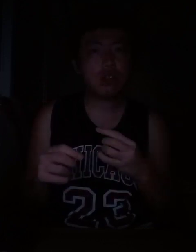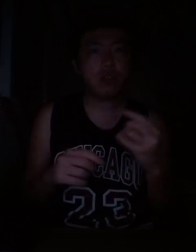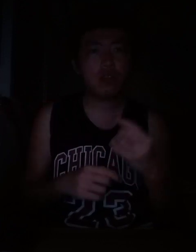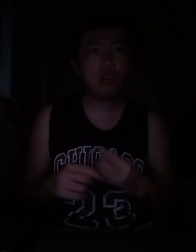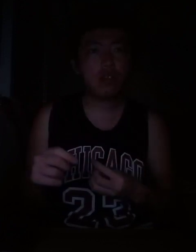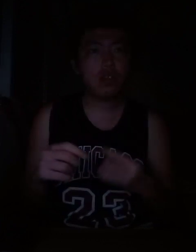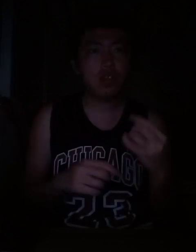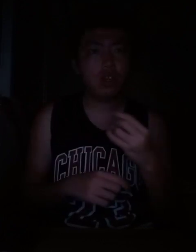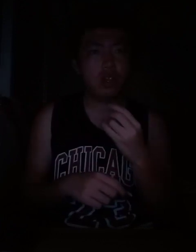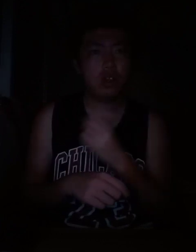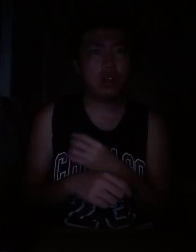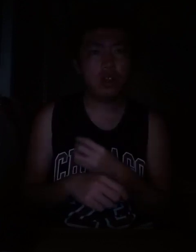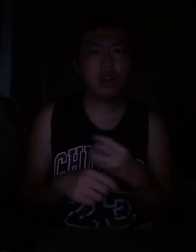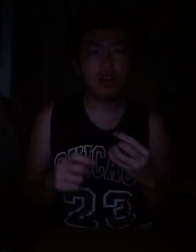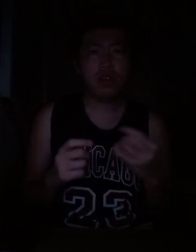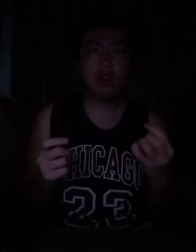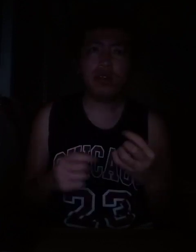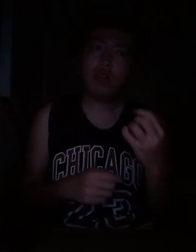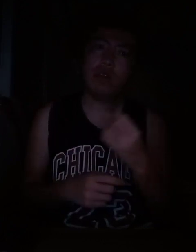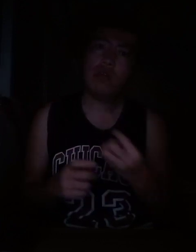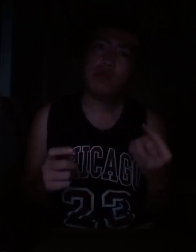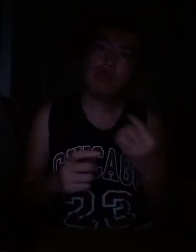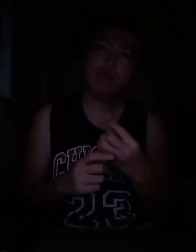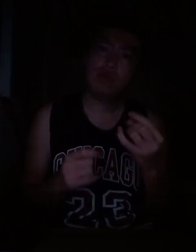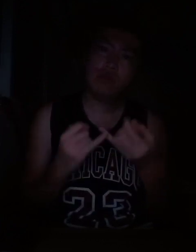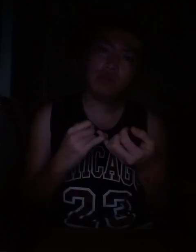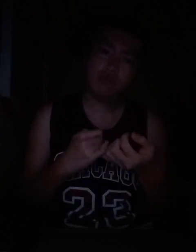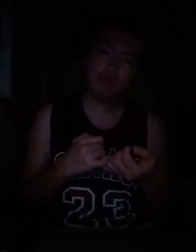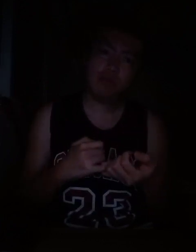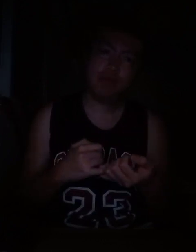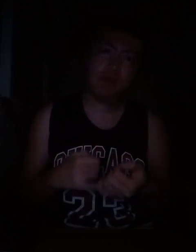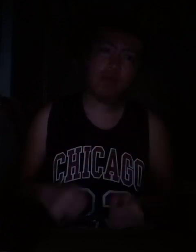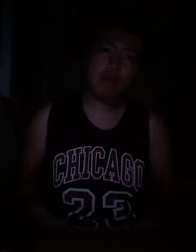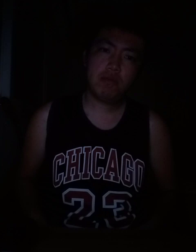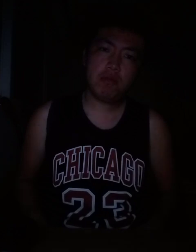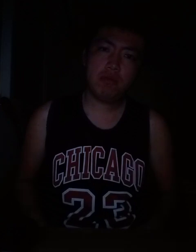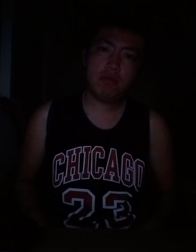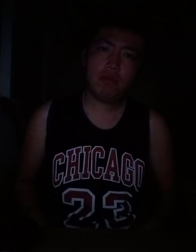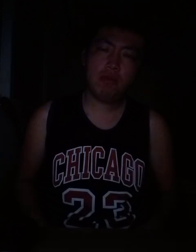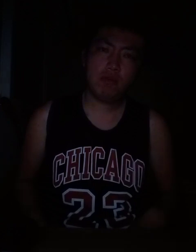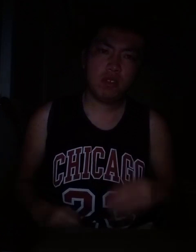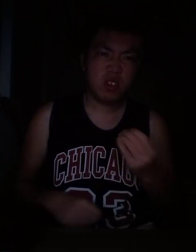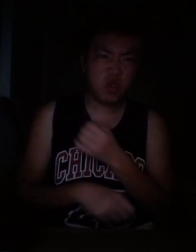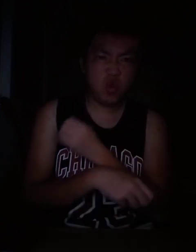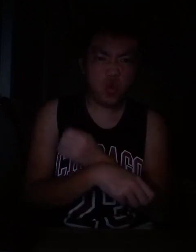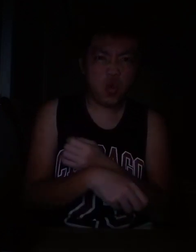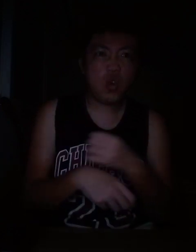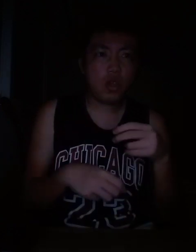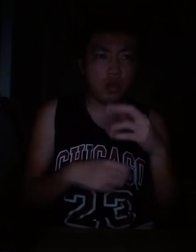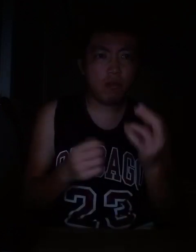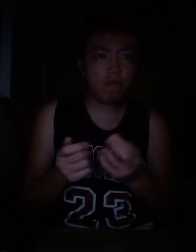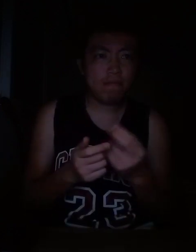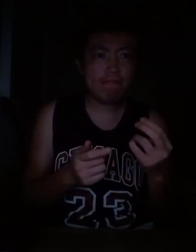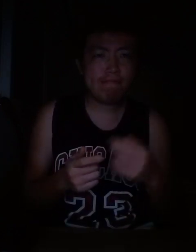교사들의 학생 지도 범위를 명확히 하겠다고 약속했습니다. 교사의 교육 활동을